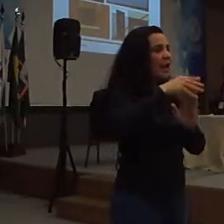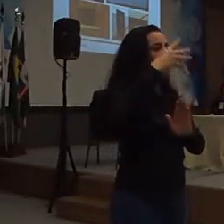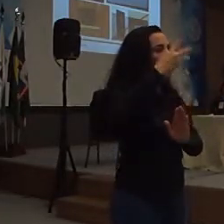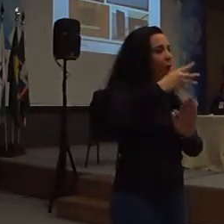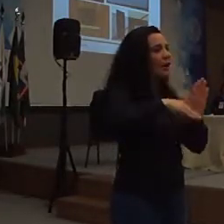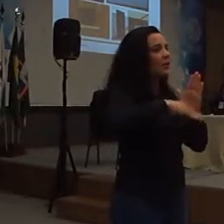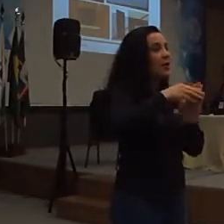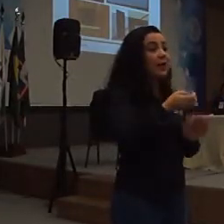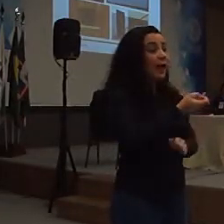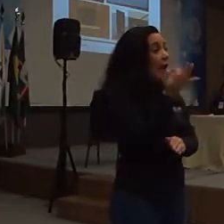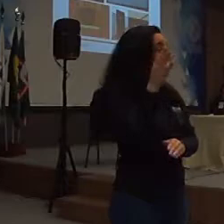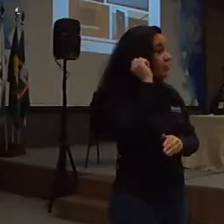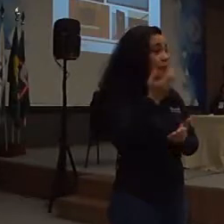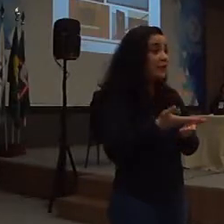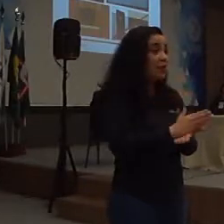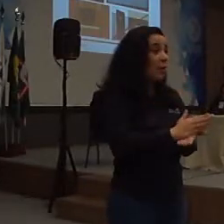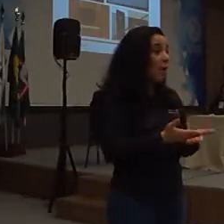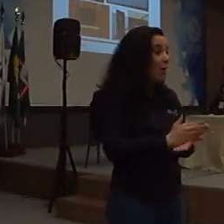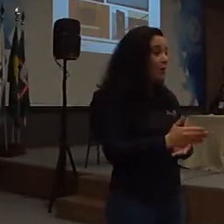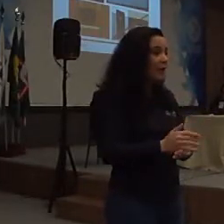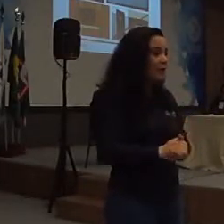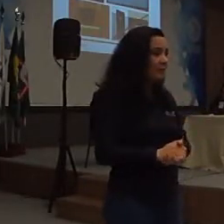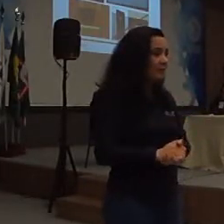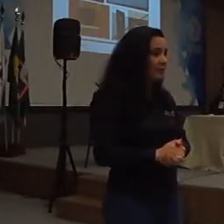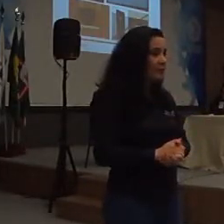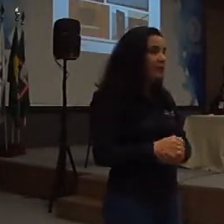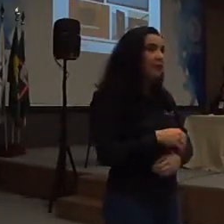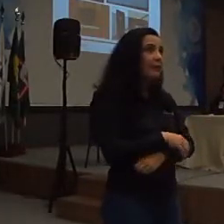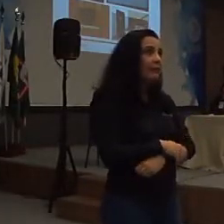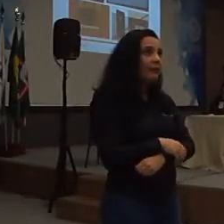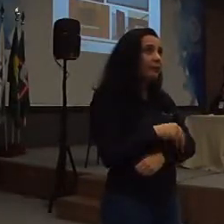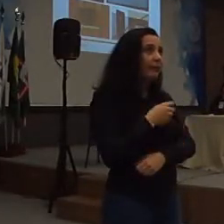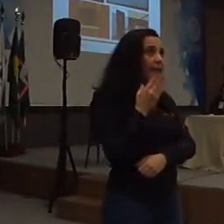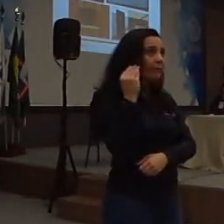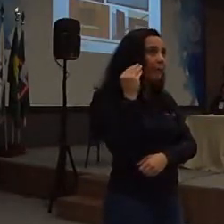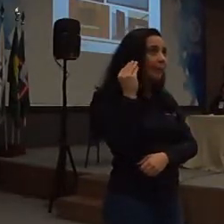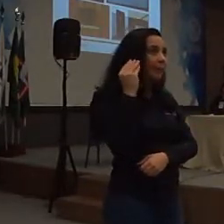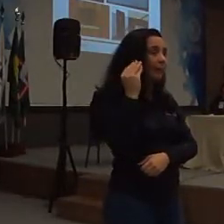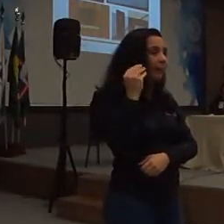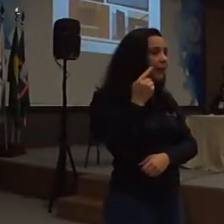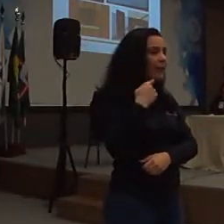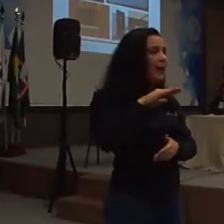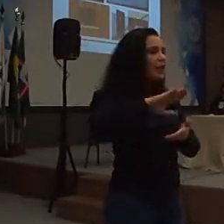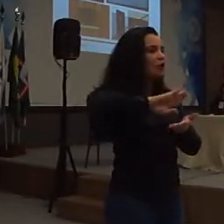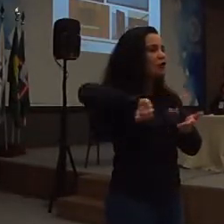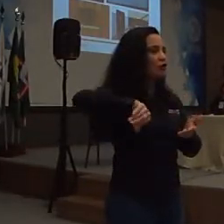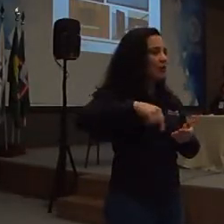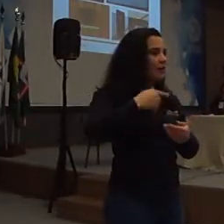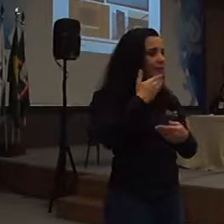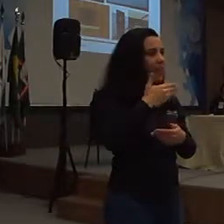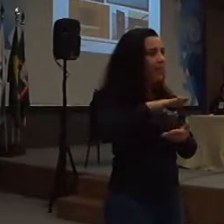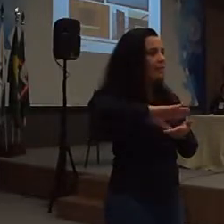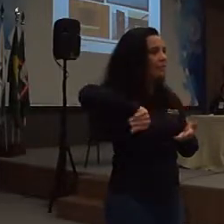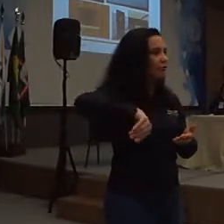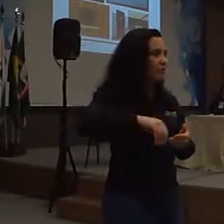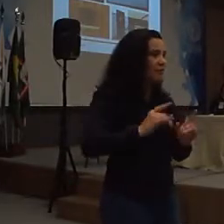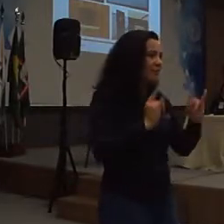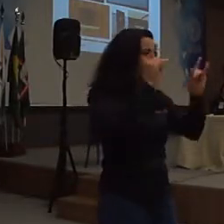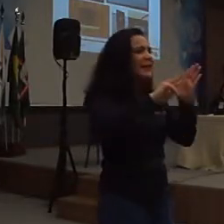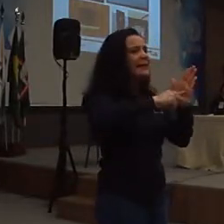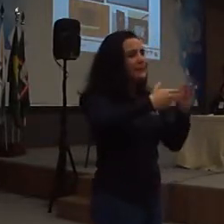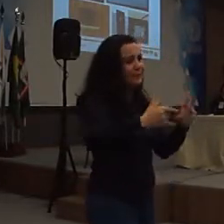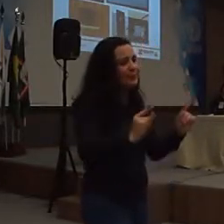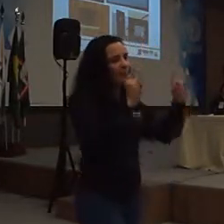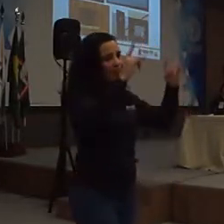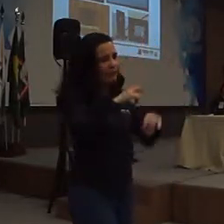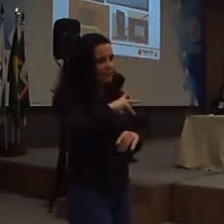Qual é o motivo técnico de pôr uma porta de 70 centímetros no banheiro? É para não entrar? Ah,